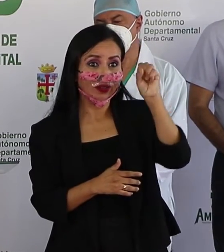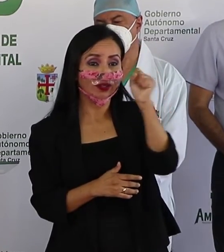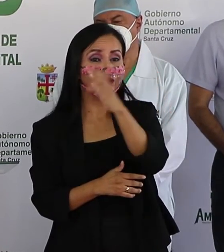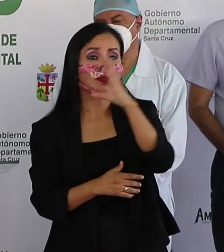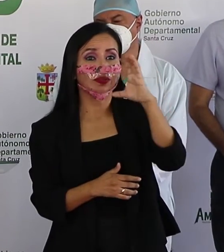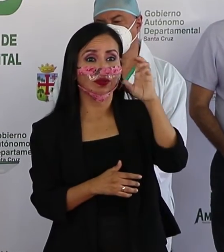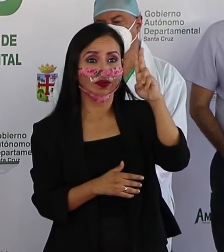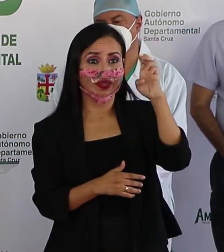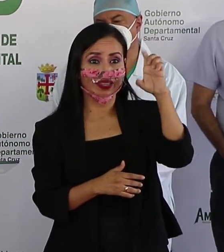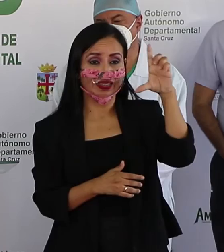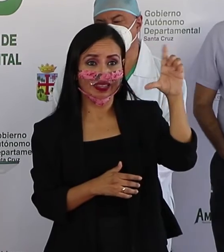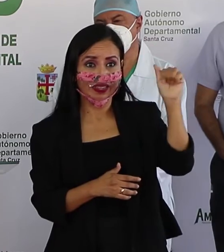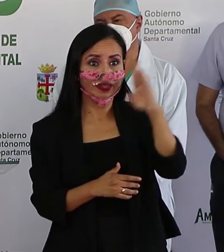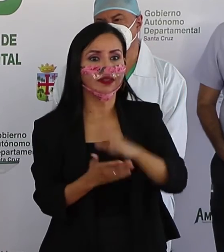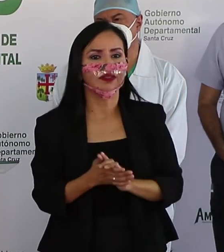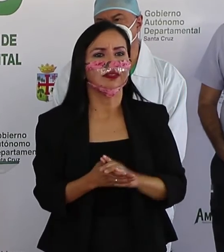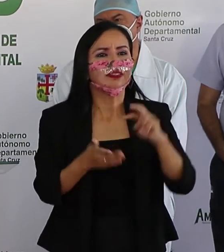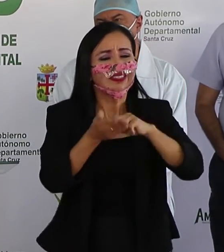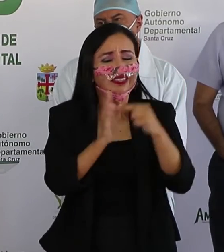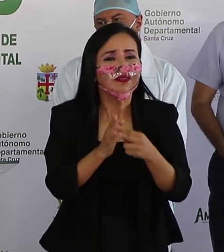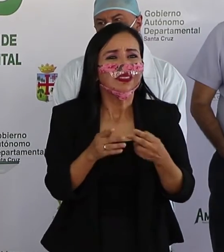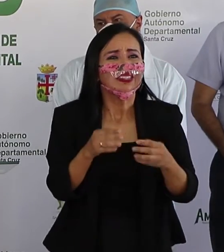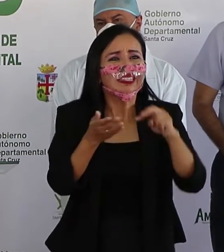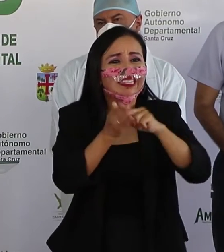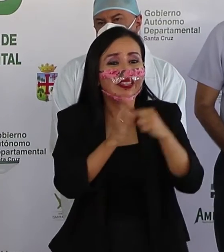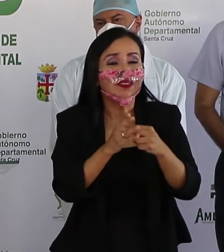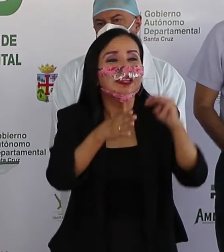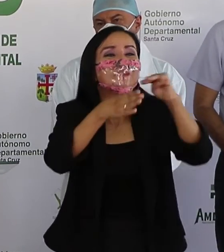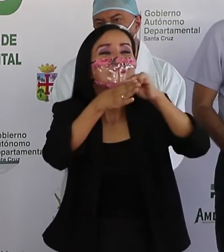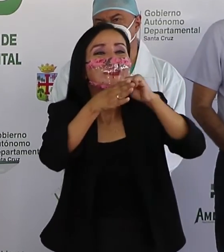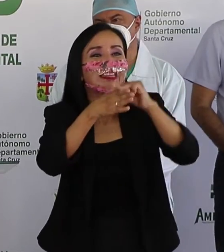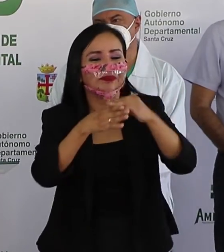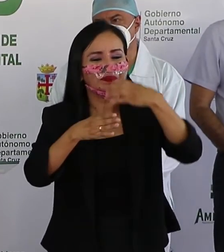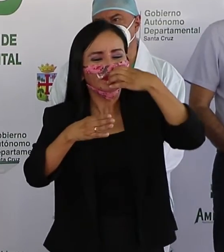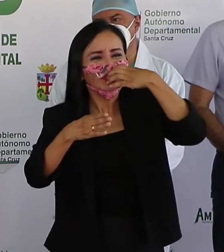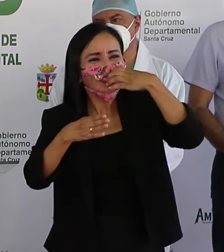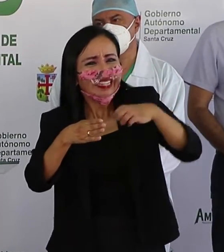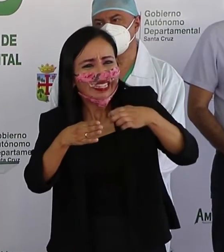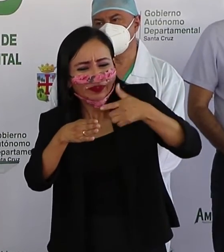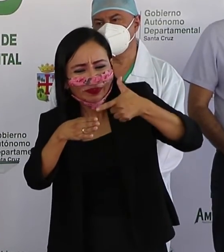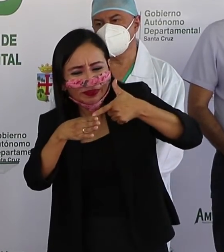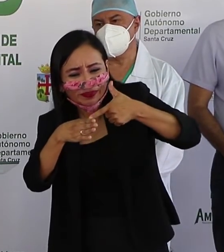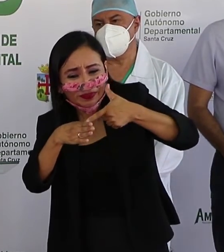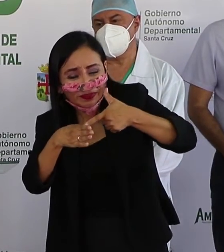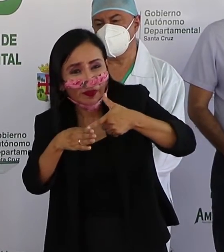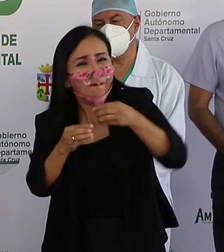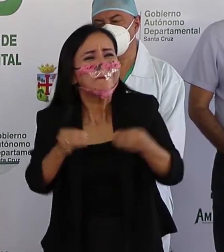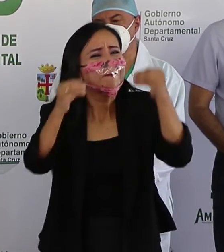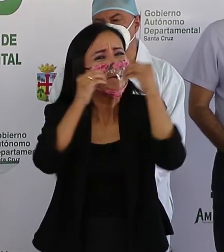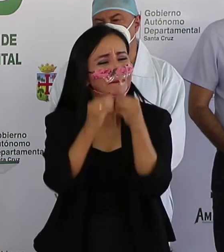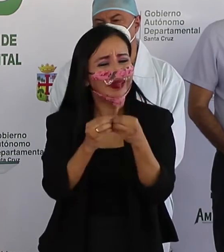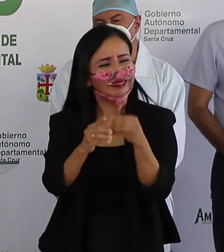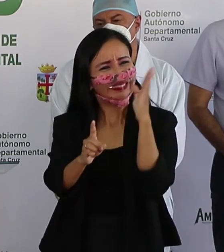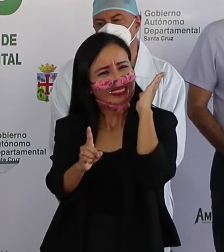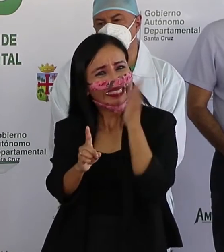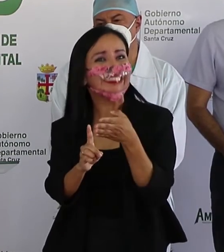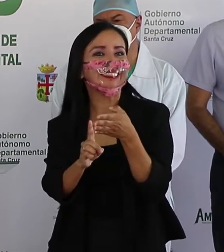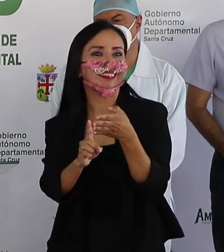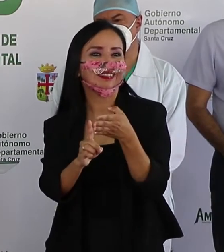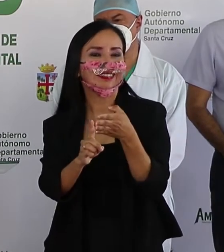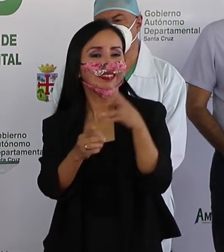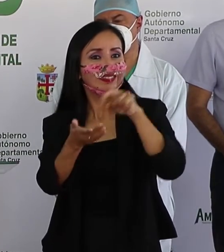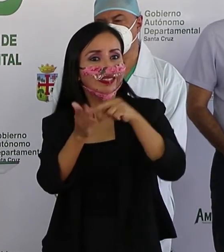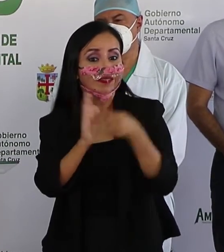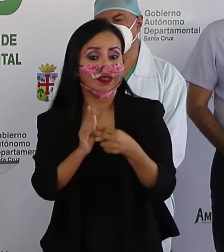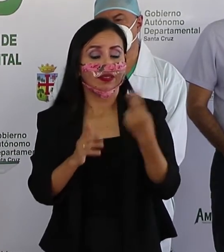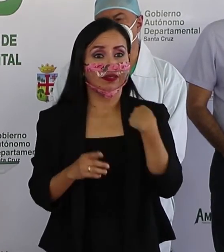Carlos Cuellar, al hierro, cuando está más caliente, ahí hay que darle. Y en ese péndulo